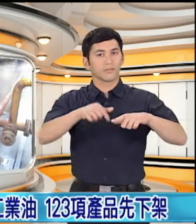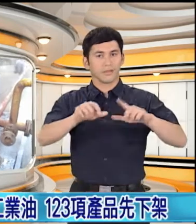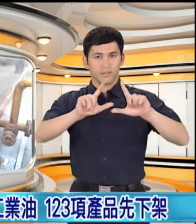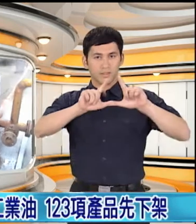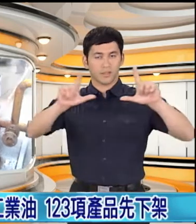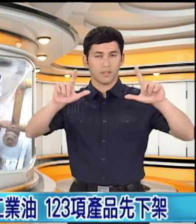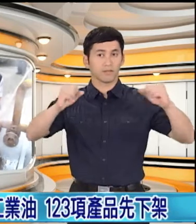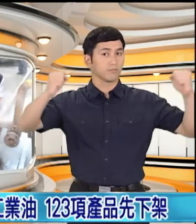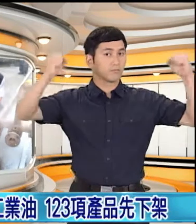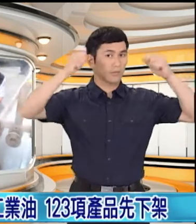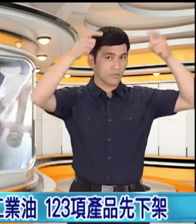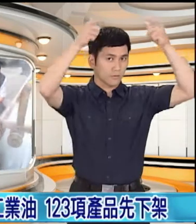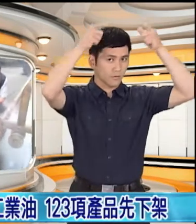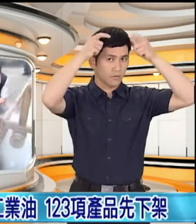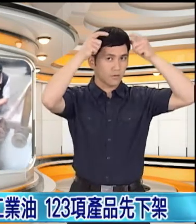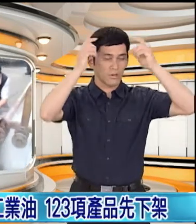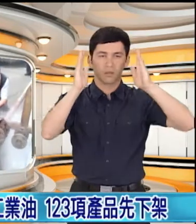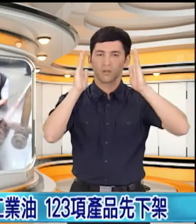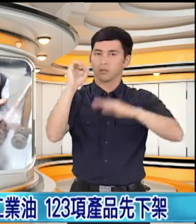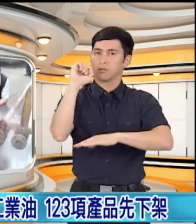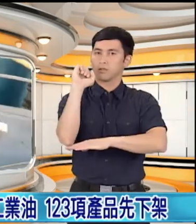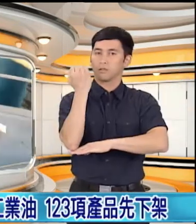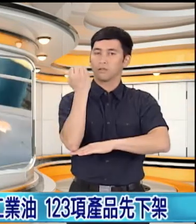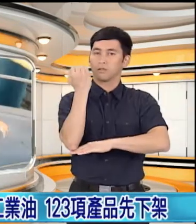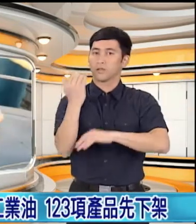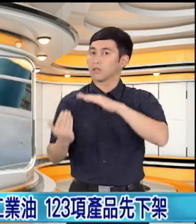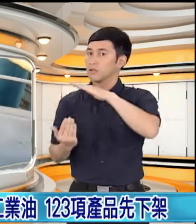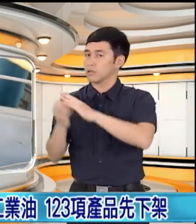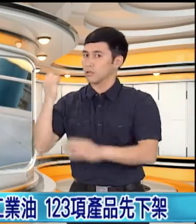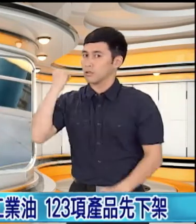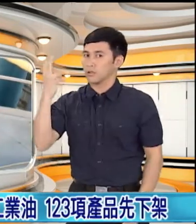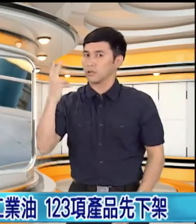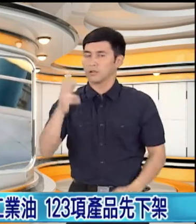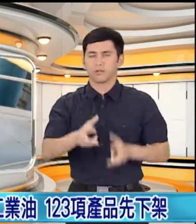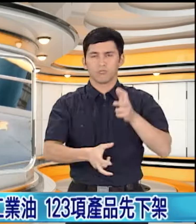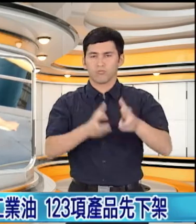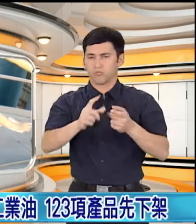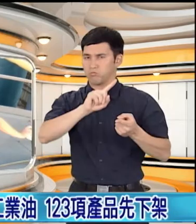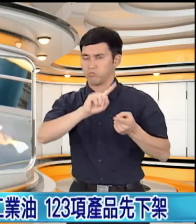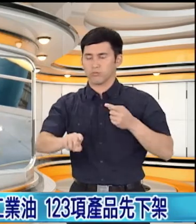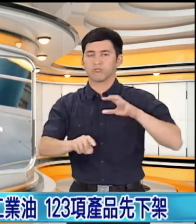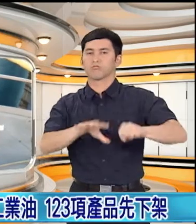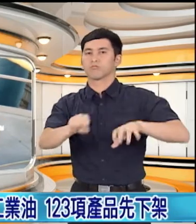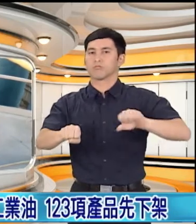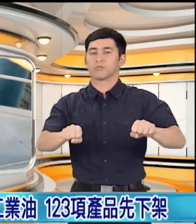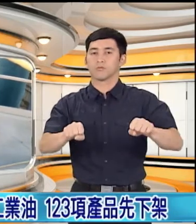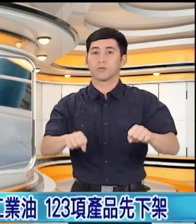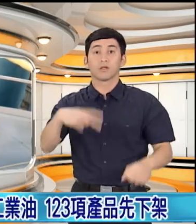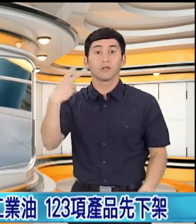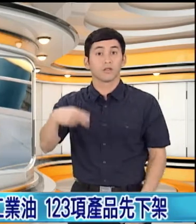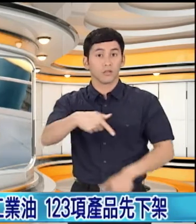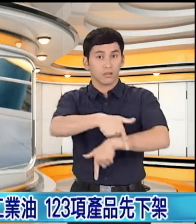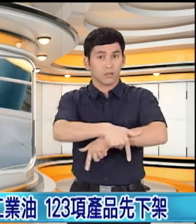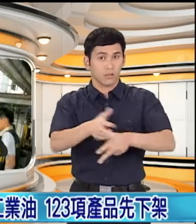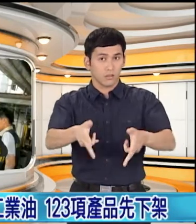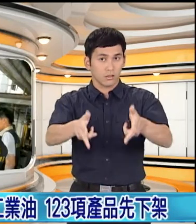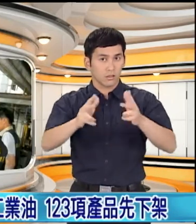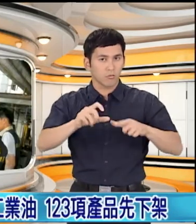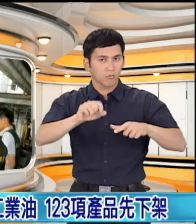继强冠、正义、鼎新等油品大厂除薄之后，南桥食品厂也疑似用